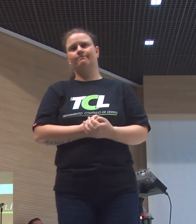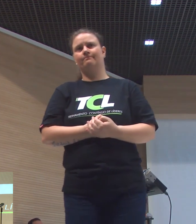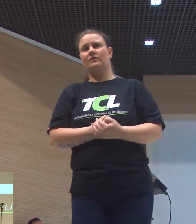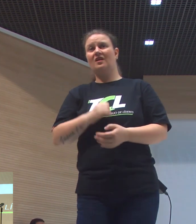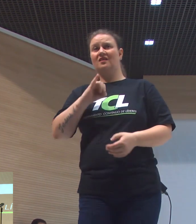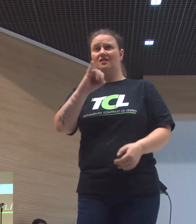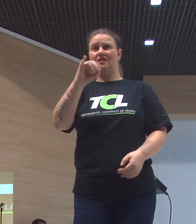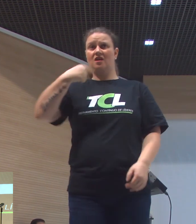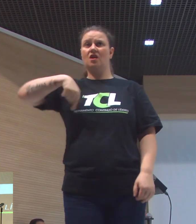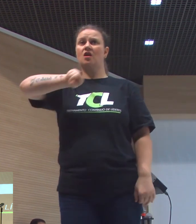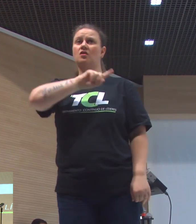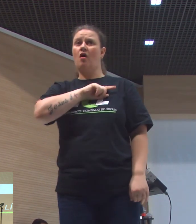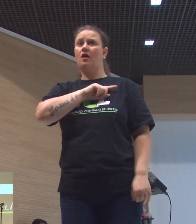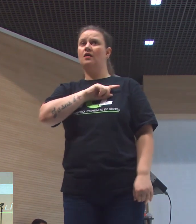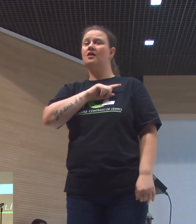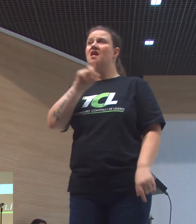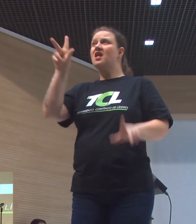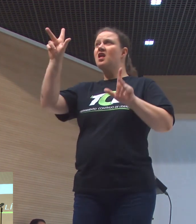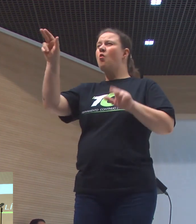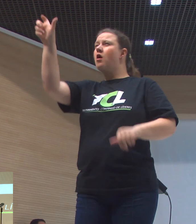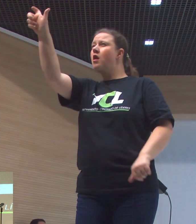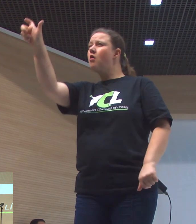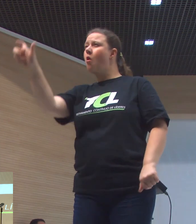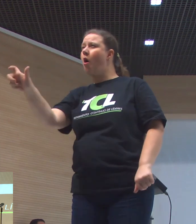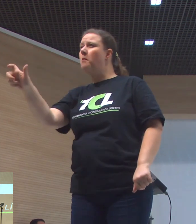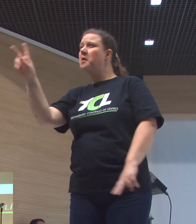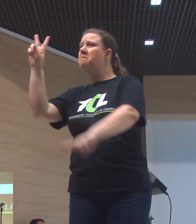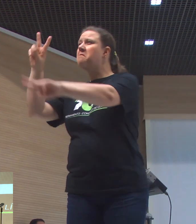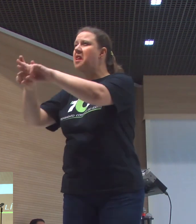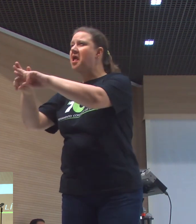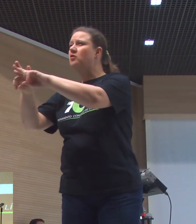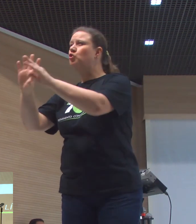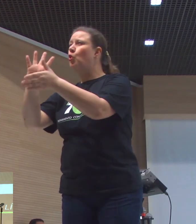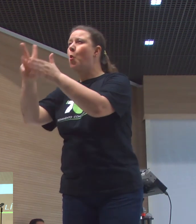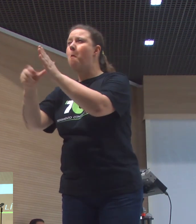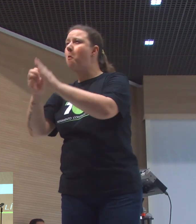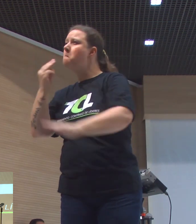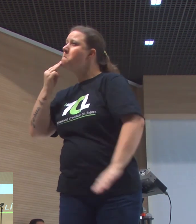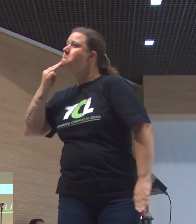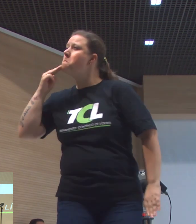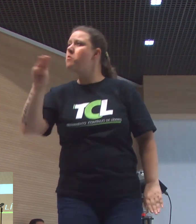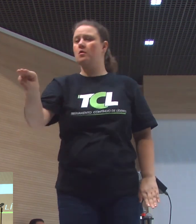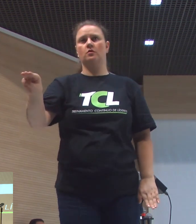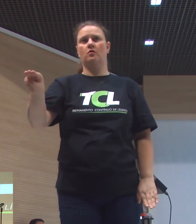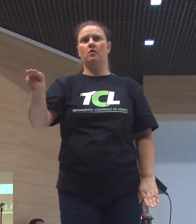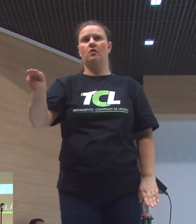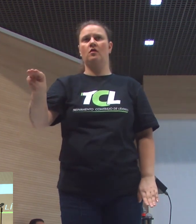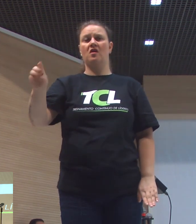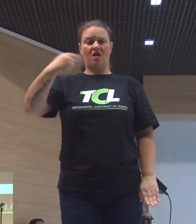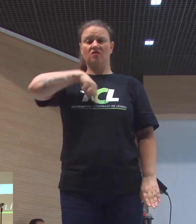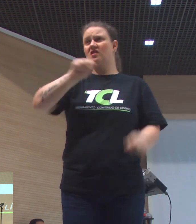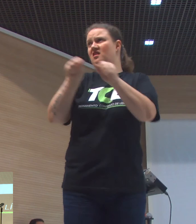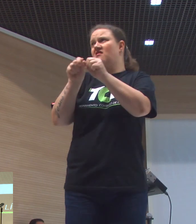Se nós estivéssemos lá e temos esse tipo de caráter e de comportamento corrupto, estaríamos fazendo a mesma coisa